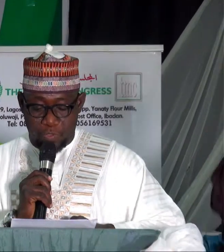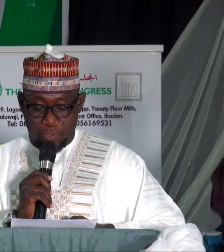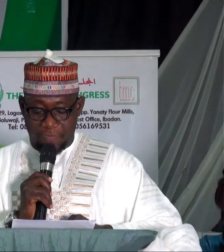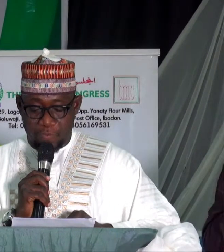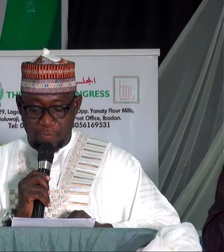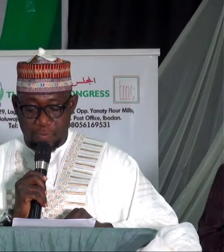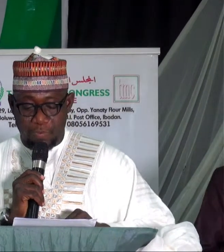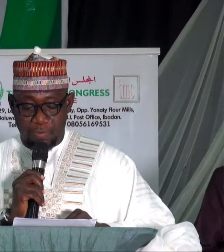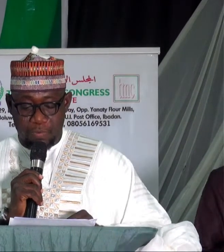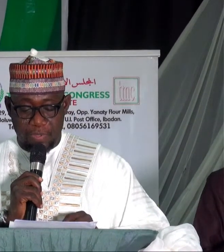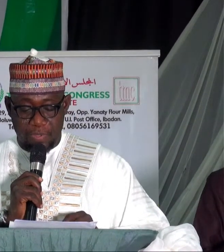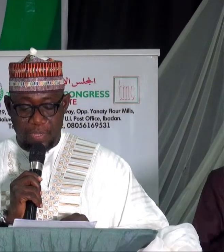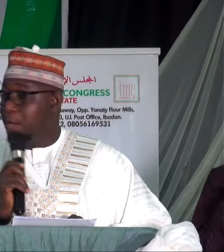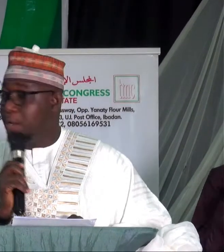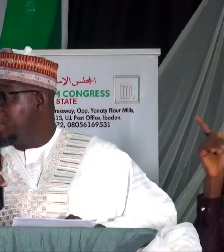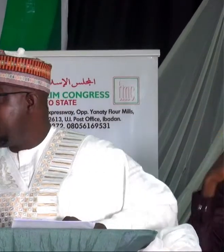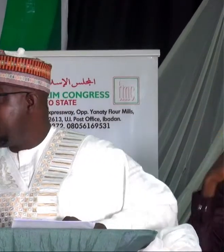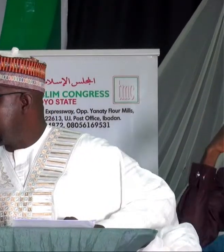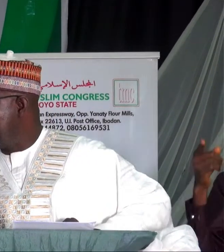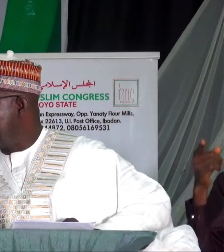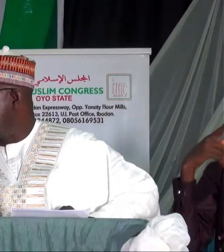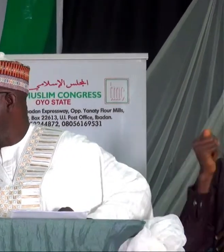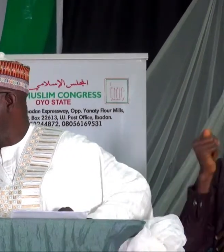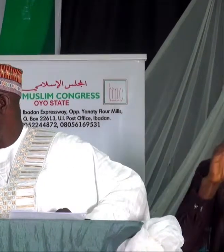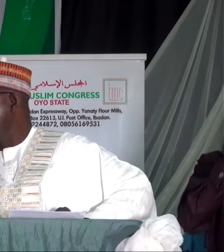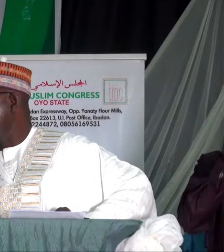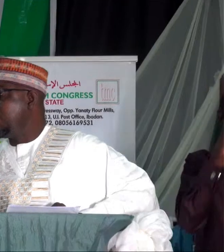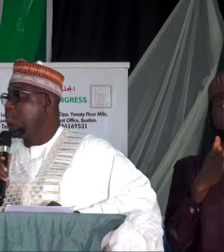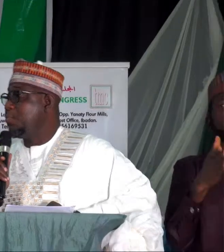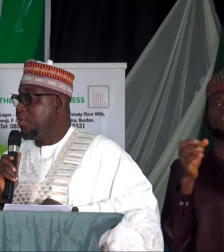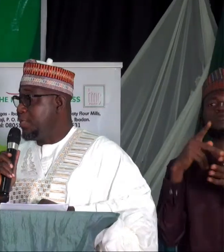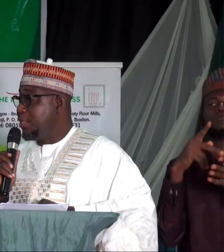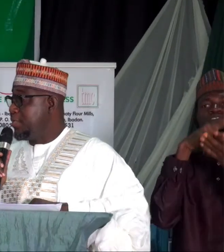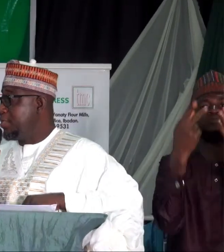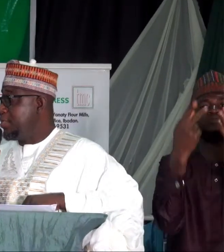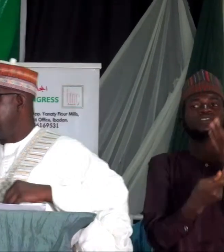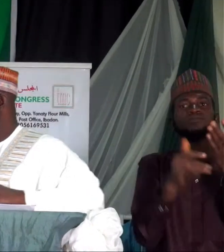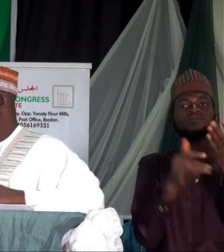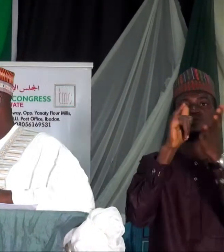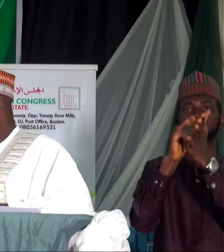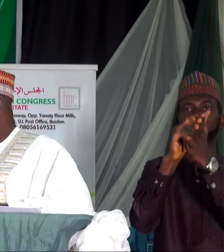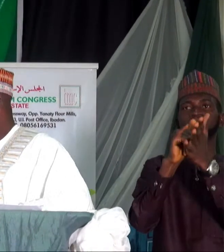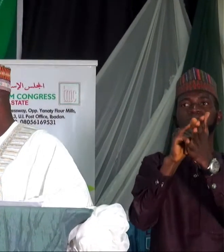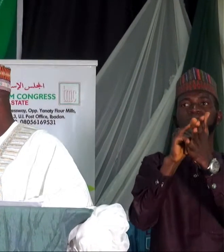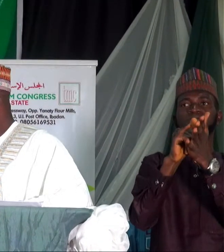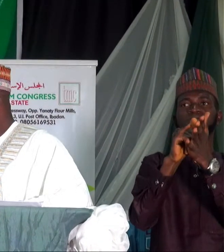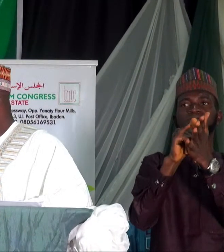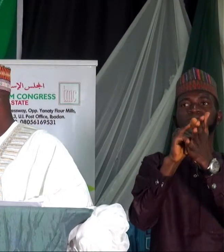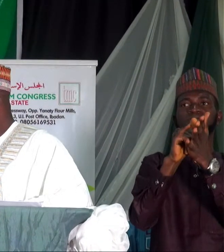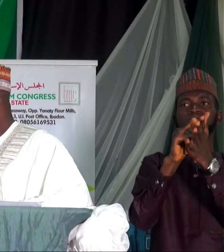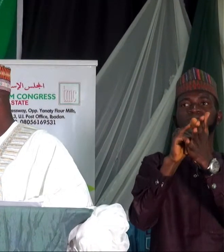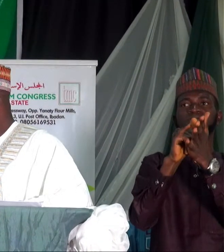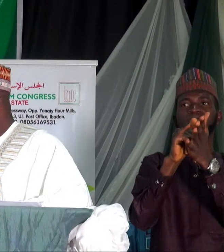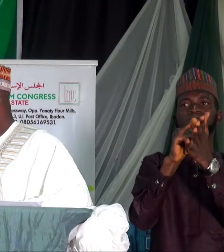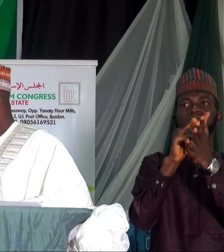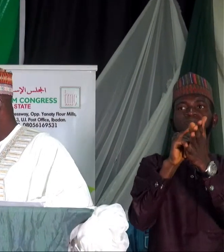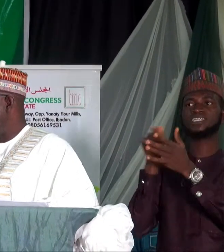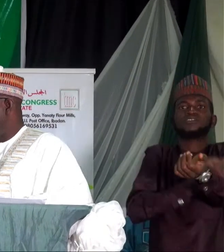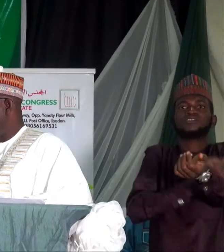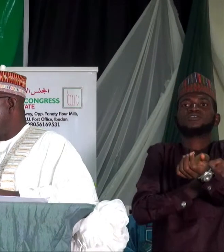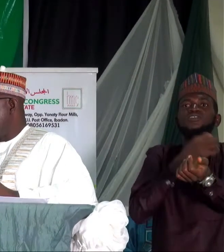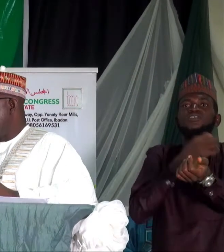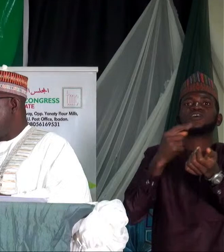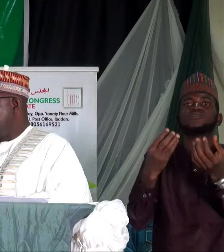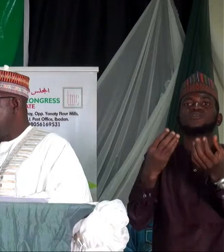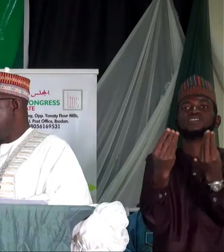Musofu awon ileto oni omo wale lileyi